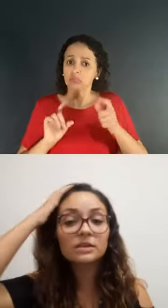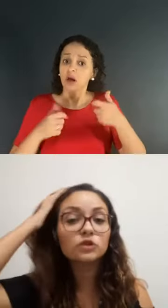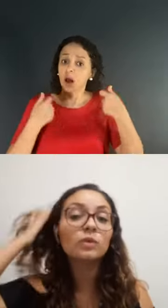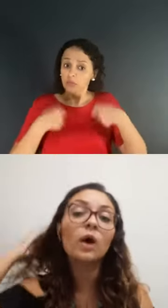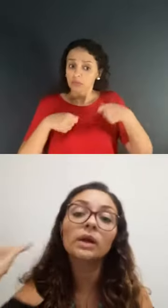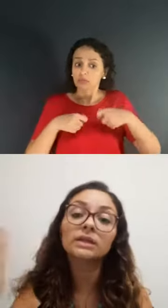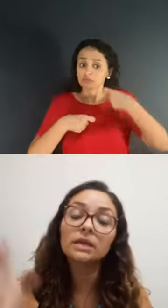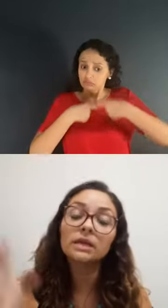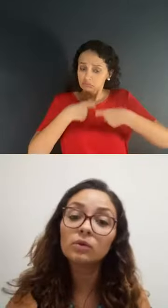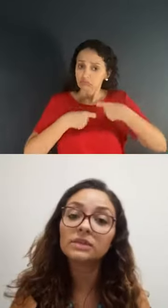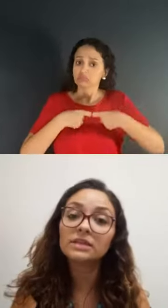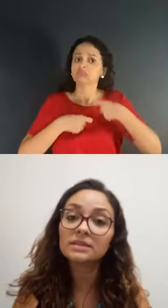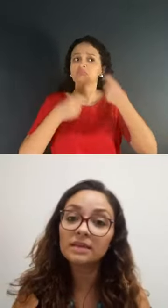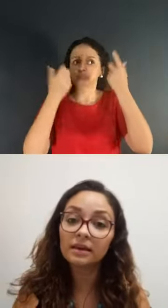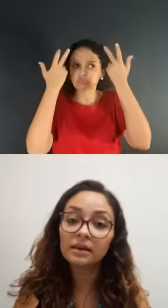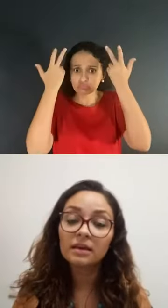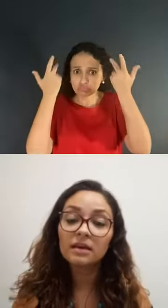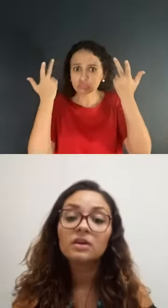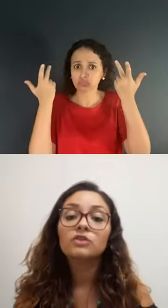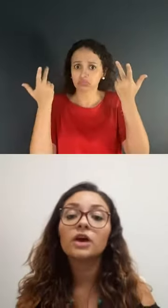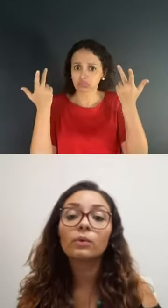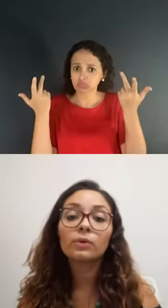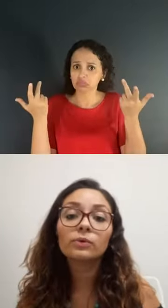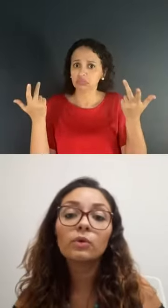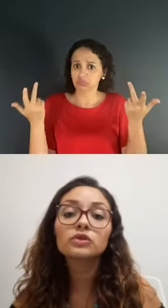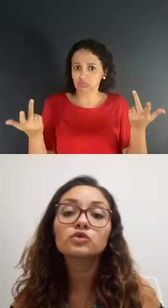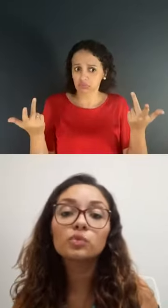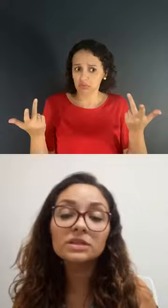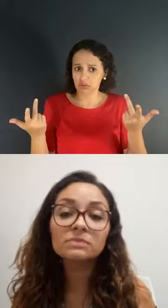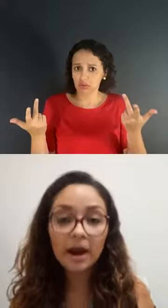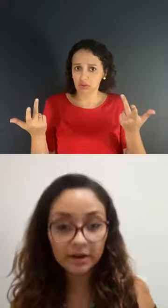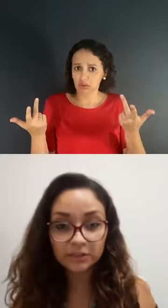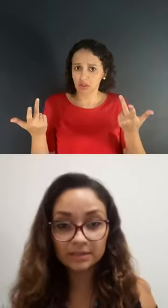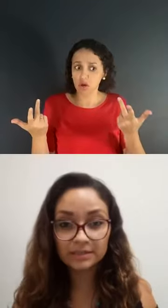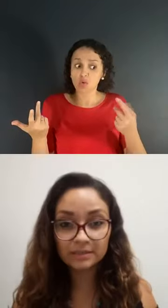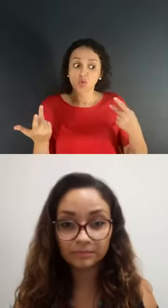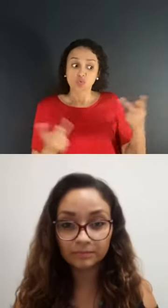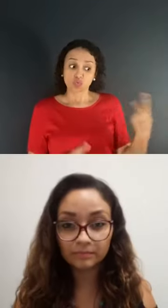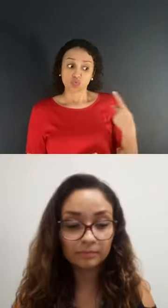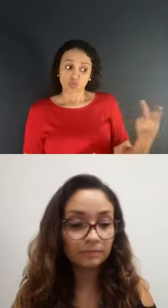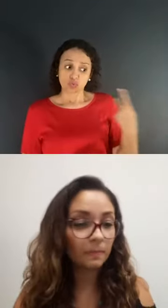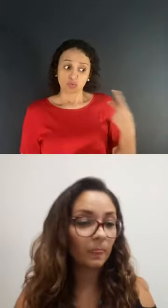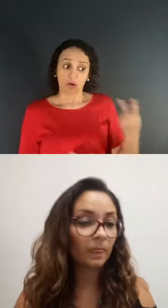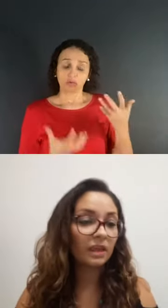relação sexual ela tem que acontecer de acordo com as duas partes.